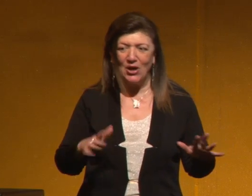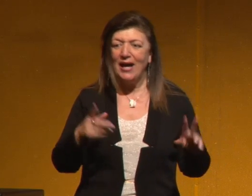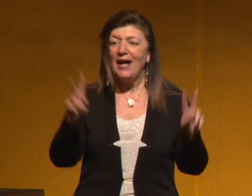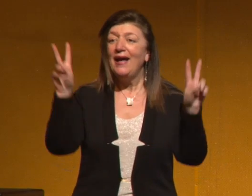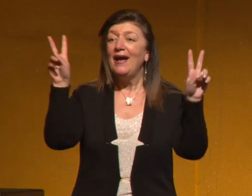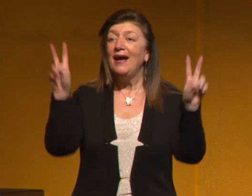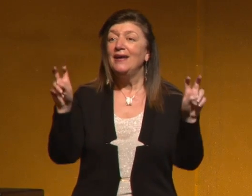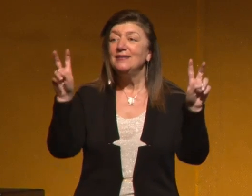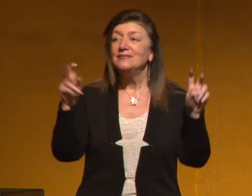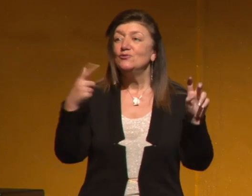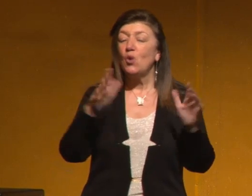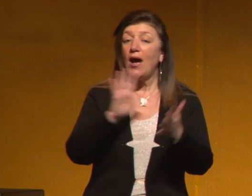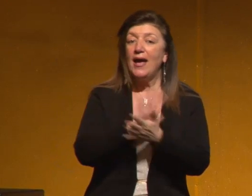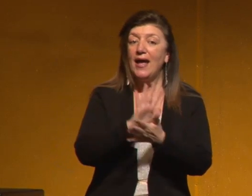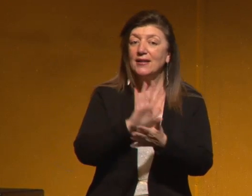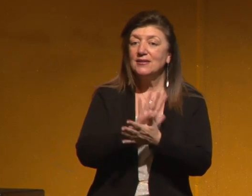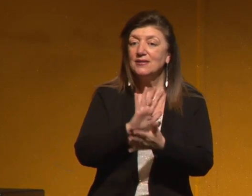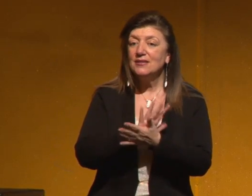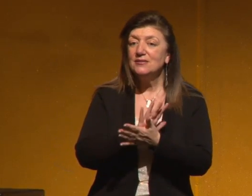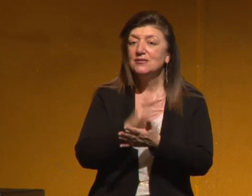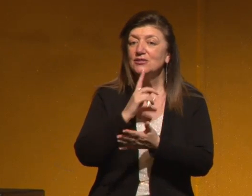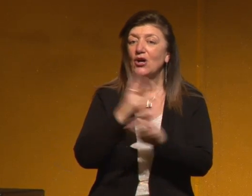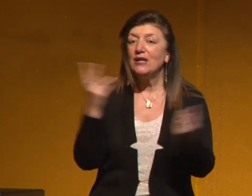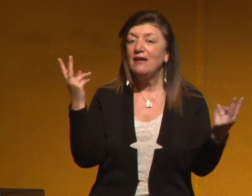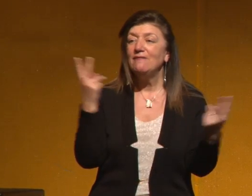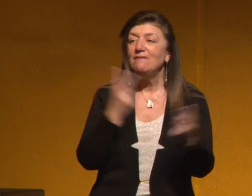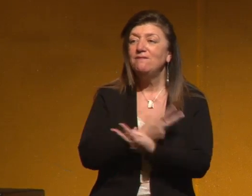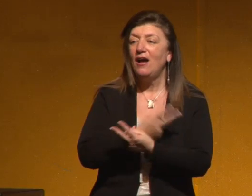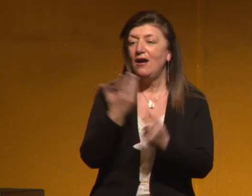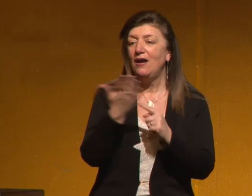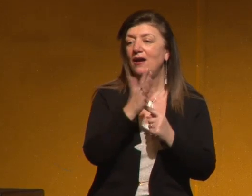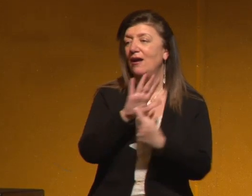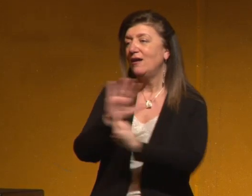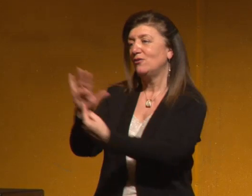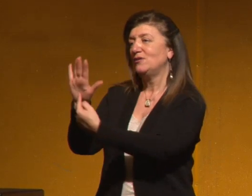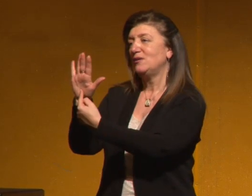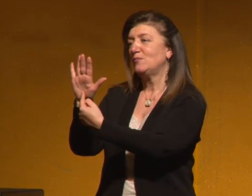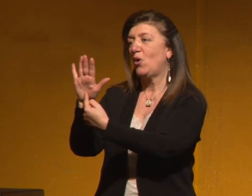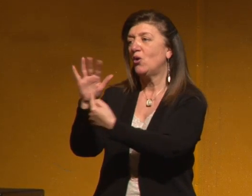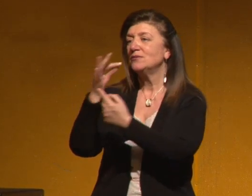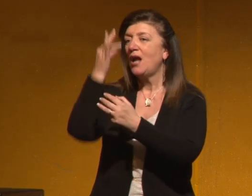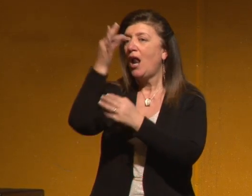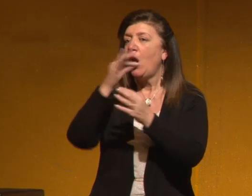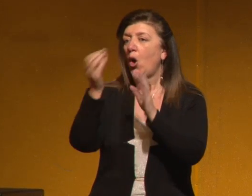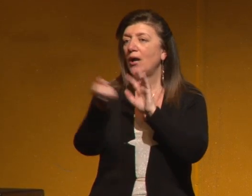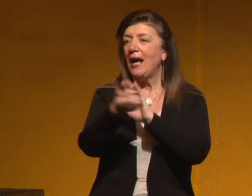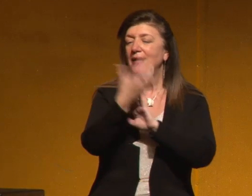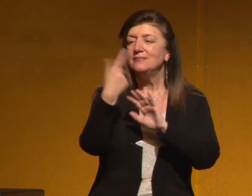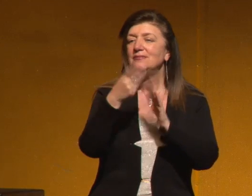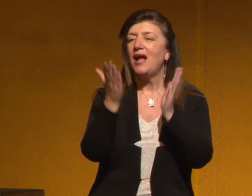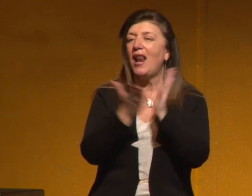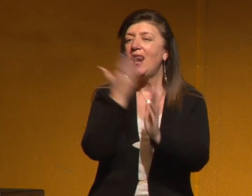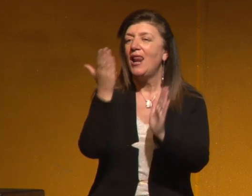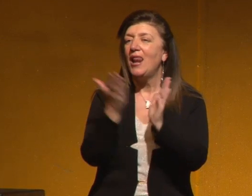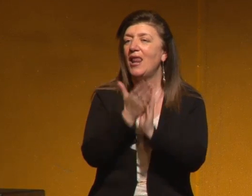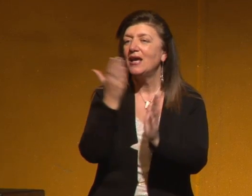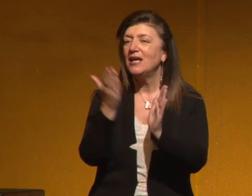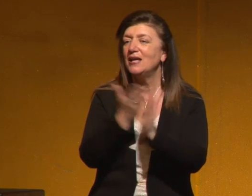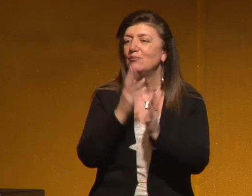che è perfettamente reso nell'immagine della locandina dove un libro